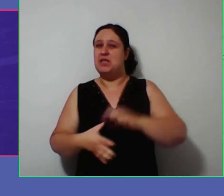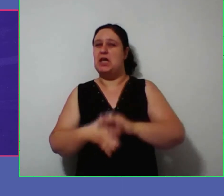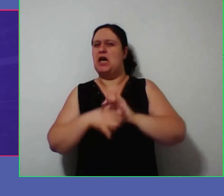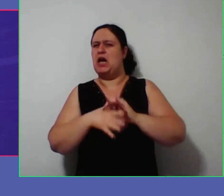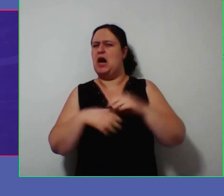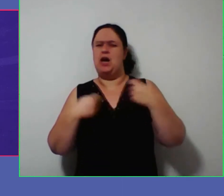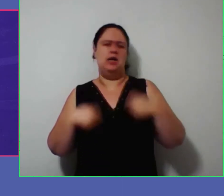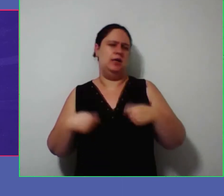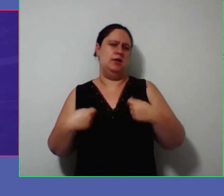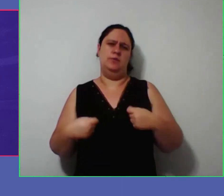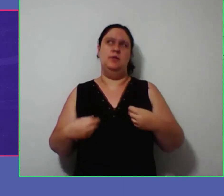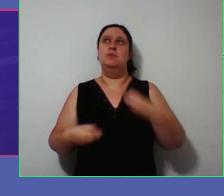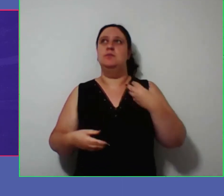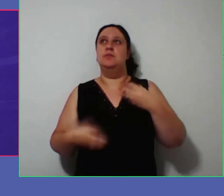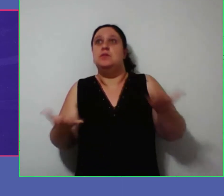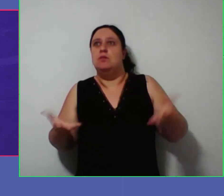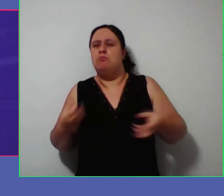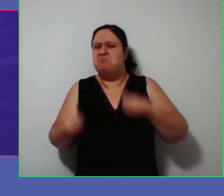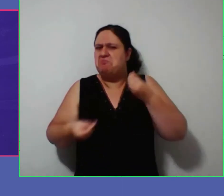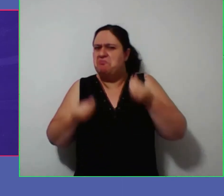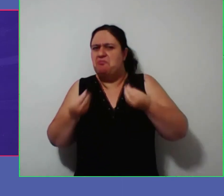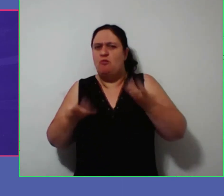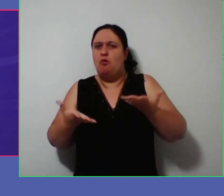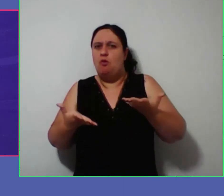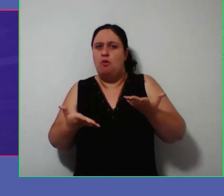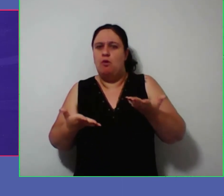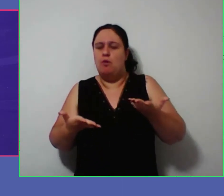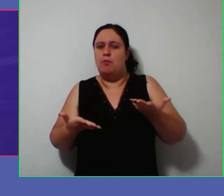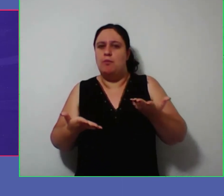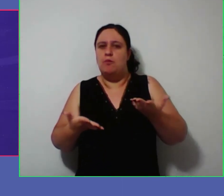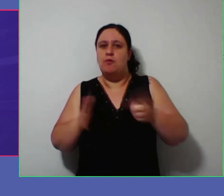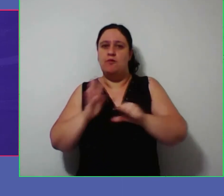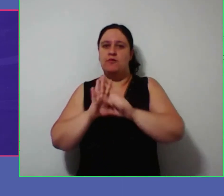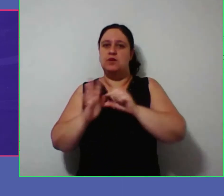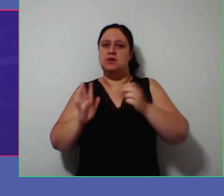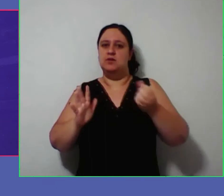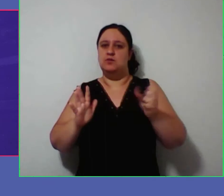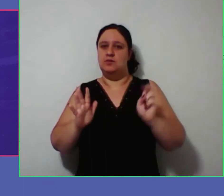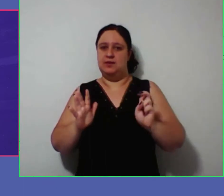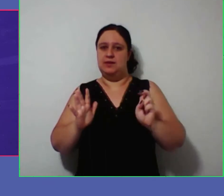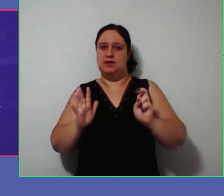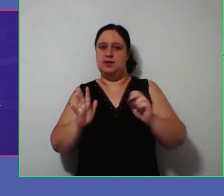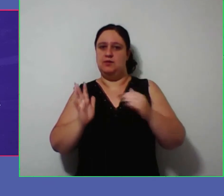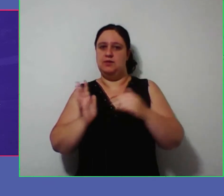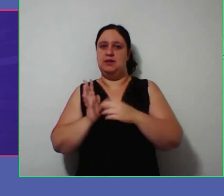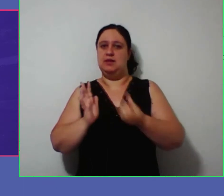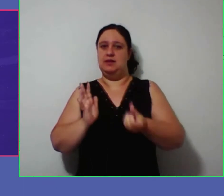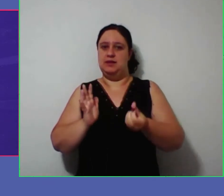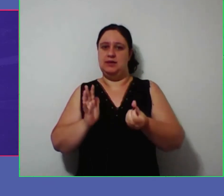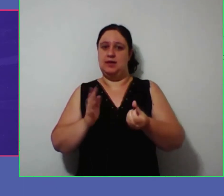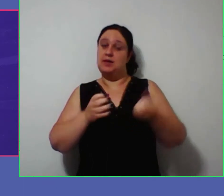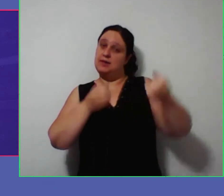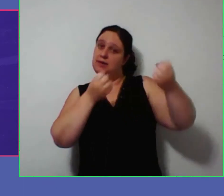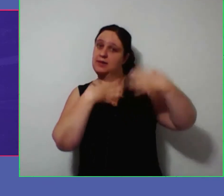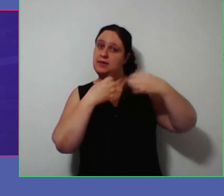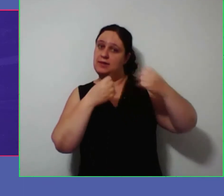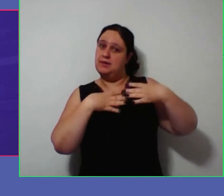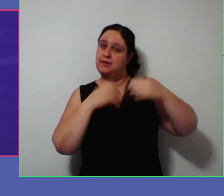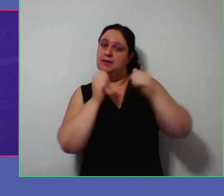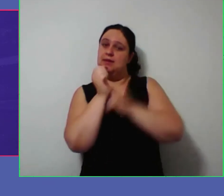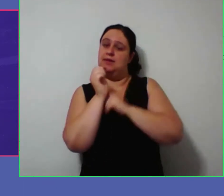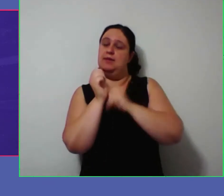na carne? O versículos 5 e 6 de Romanos 8 nos ensina um segredo. Irmãos,